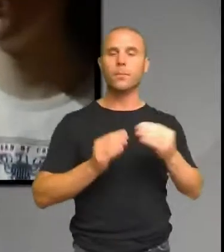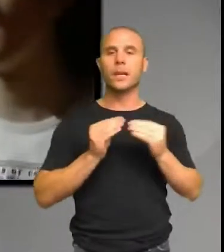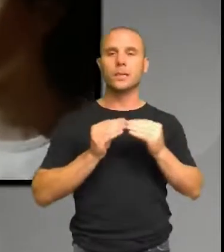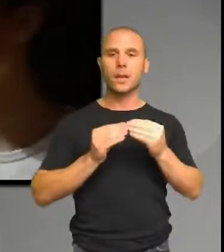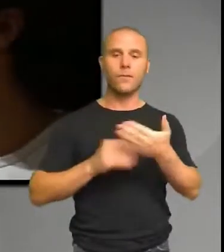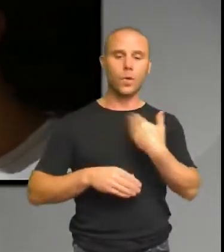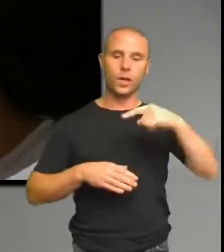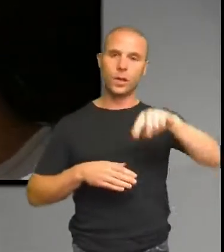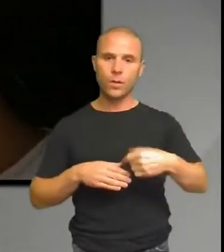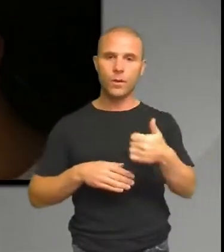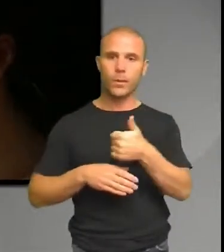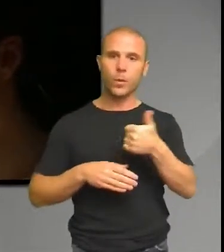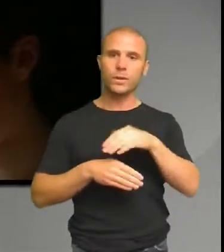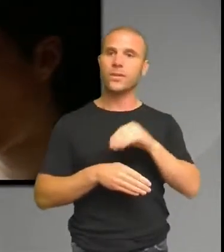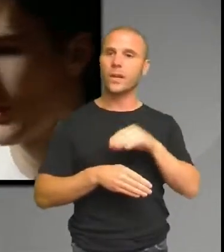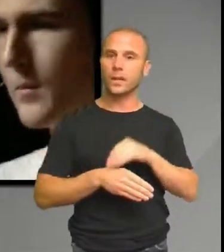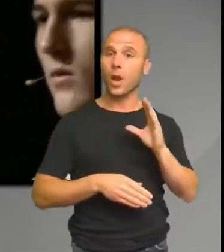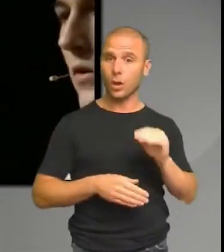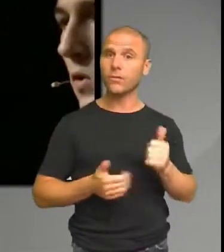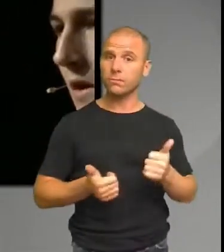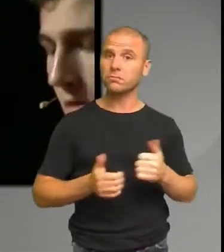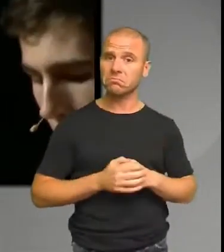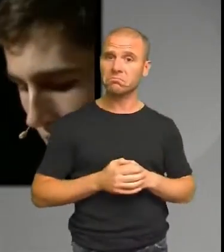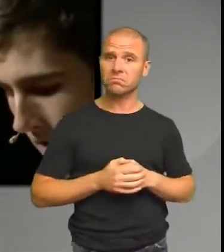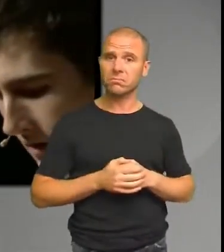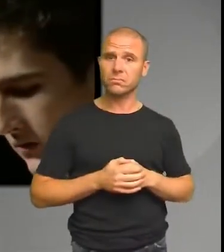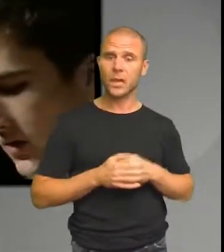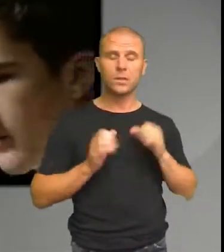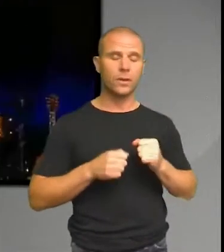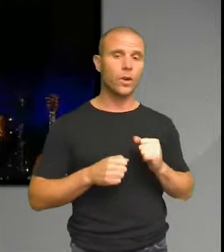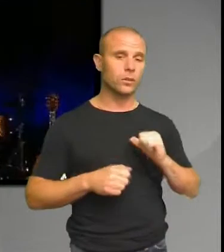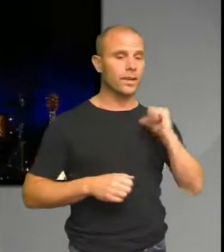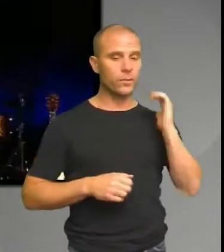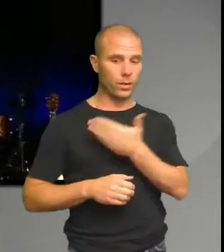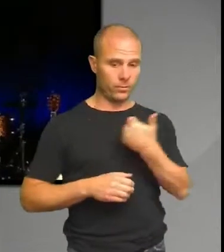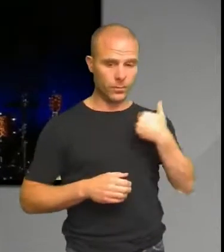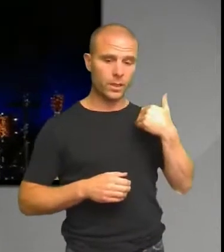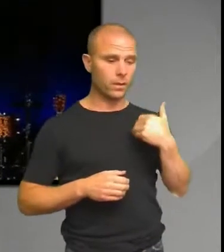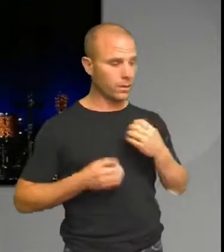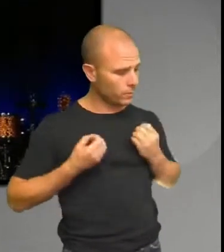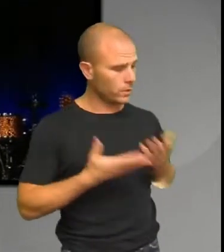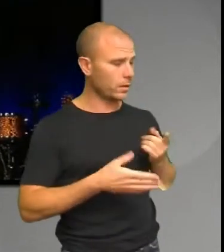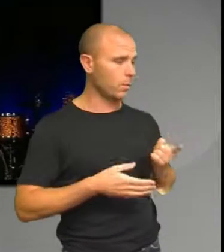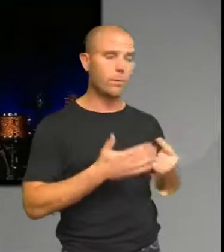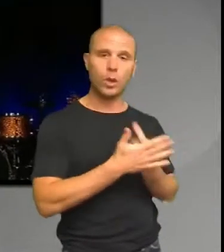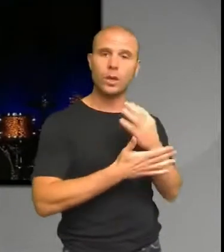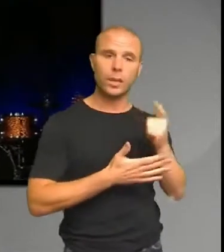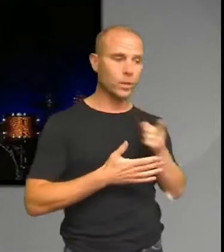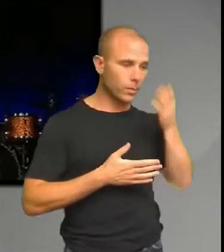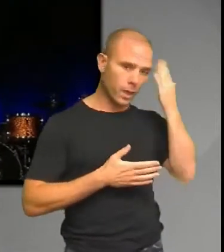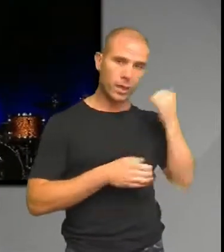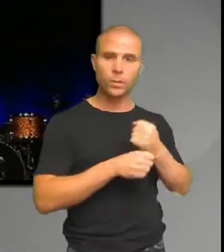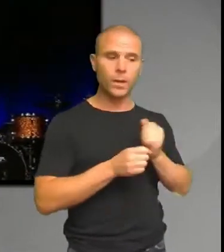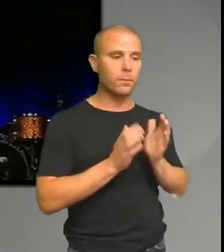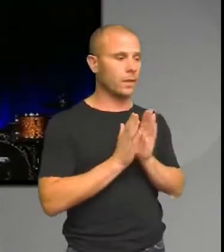och behoven i vårt land. Det borde vara en självklarhet att vi ger dem en chans och ta tillvara på vad de kan och den